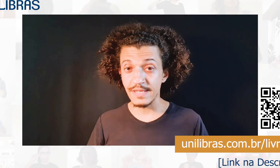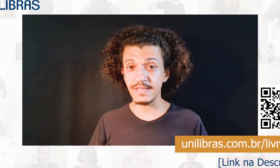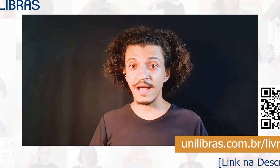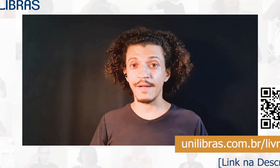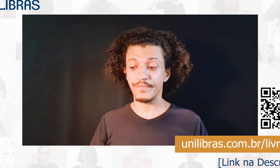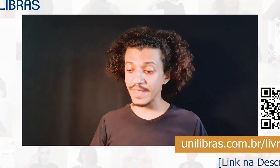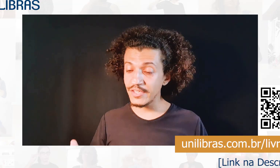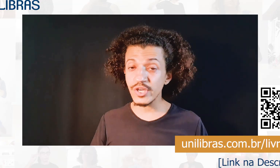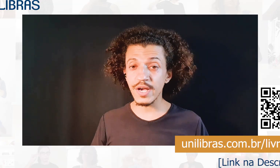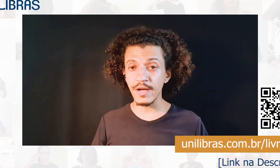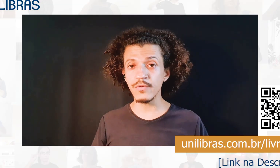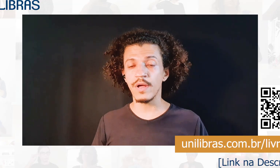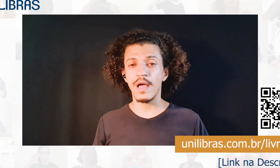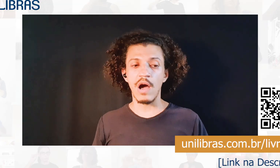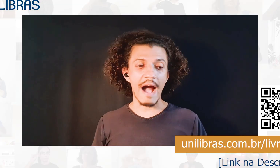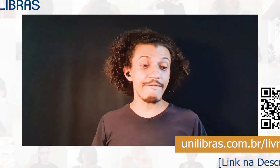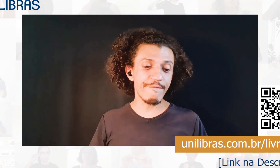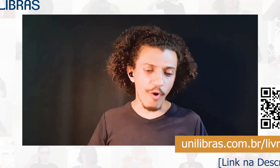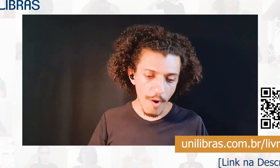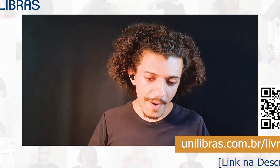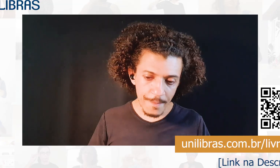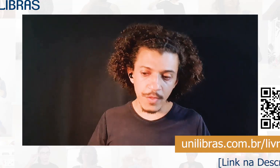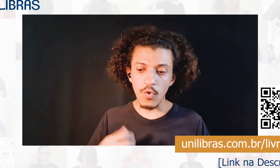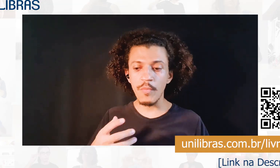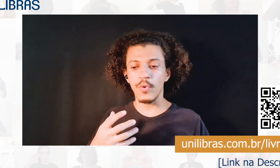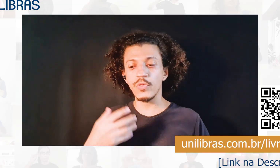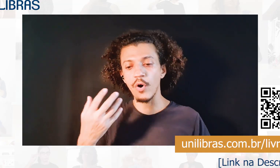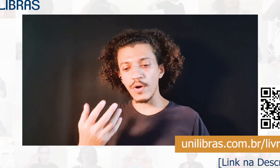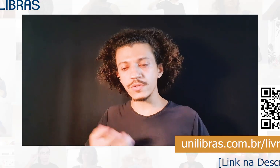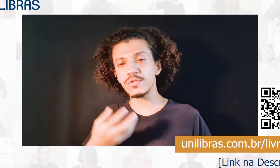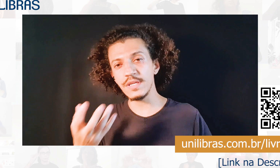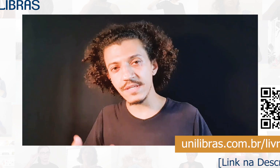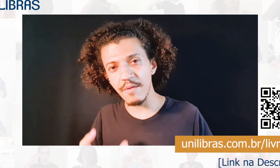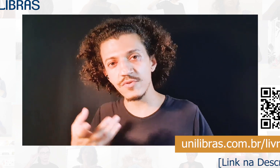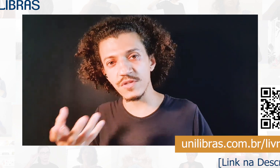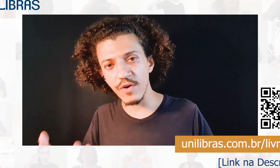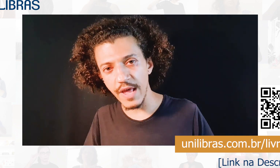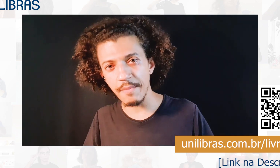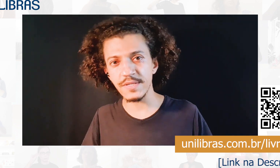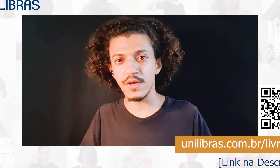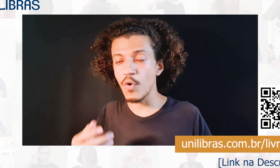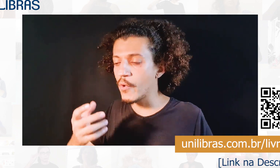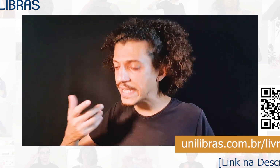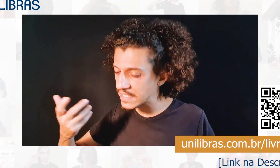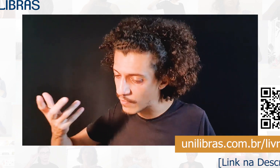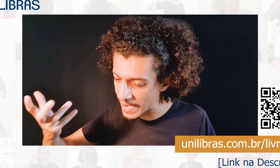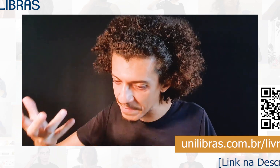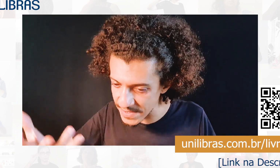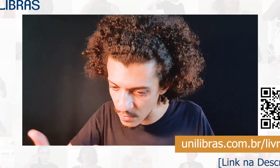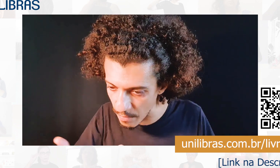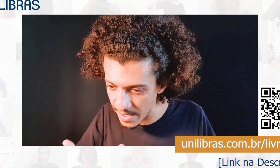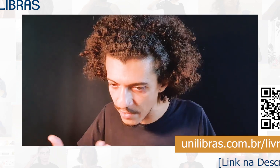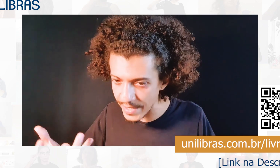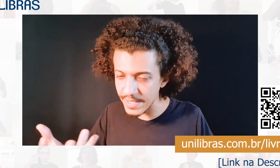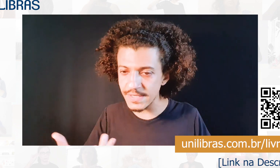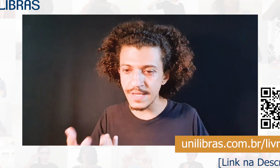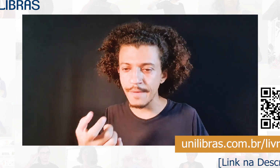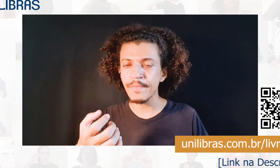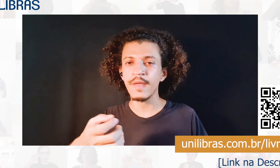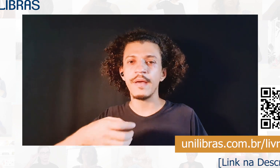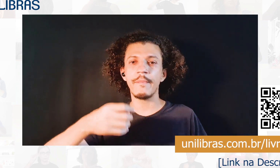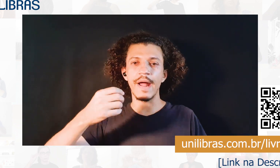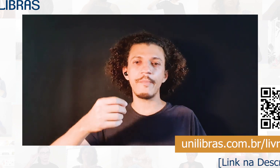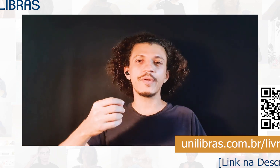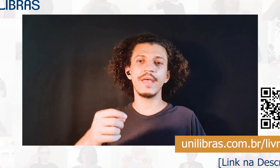fonologia está indicando a forma como nós utilizamos os fonemas, como esses fonemas se combinam entre